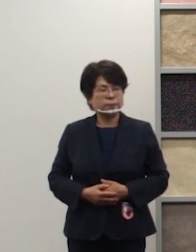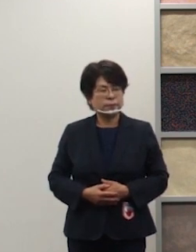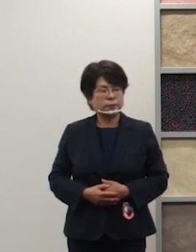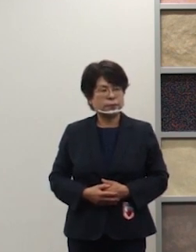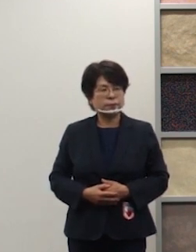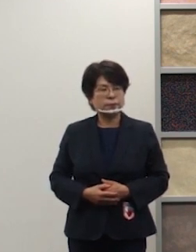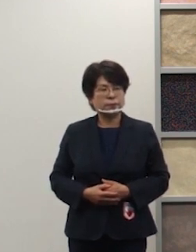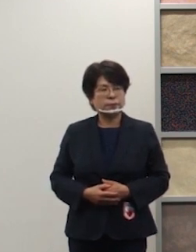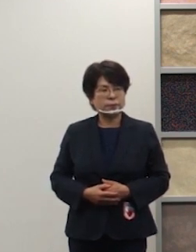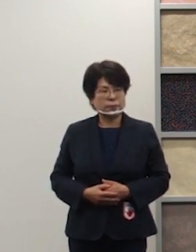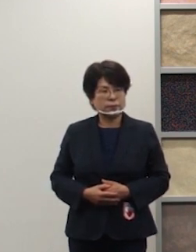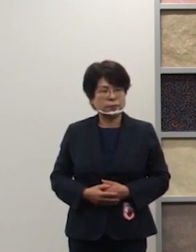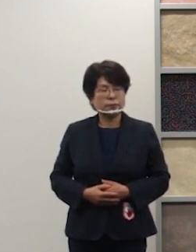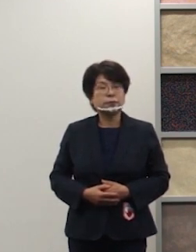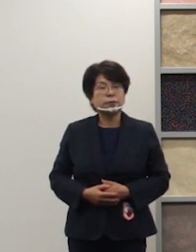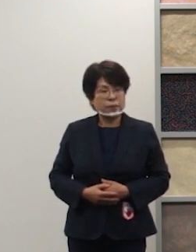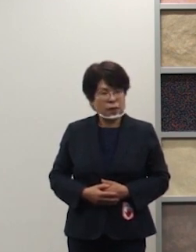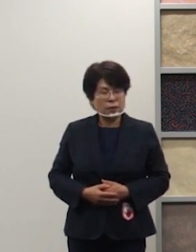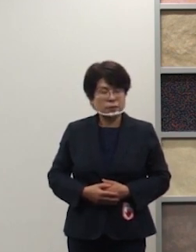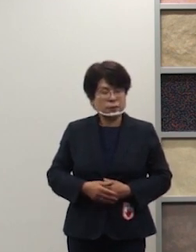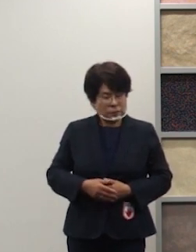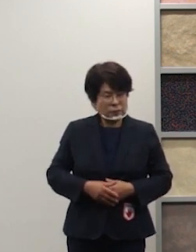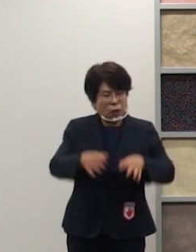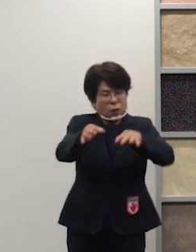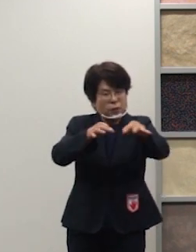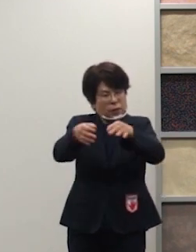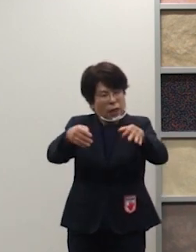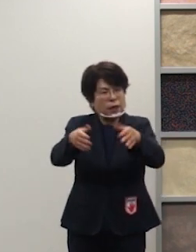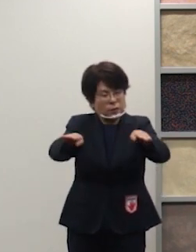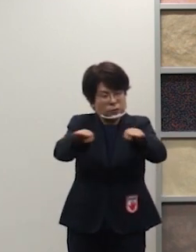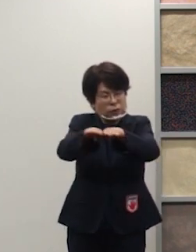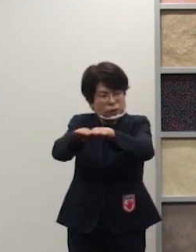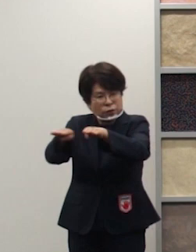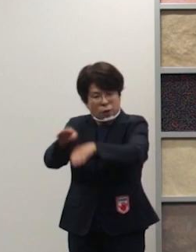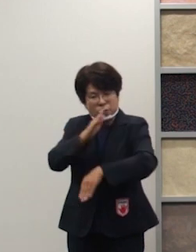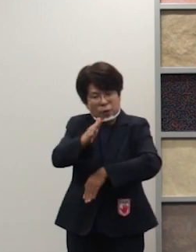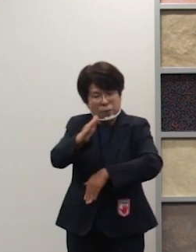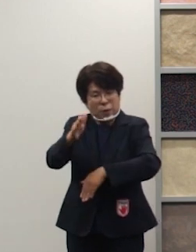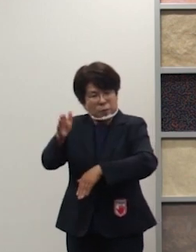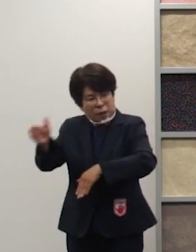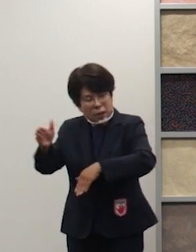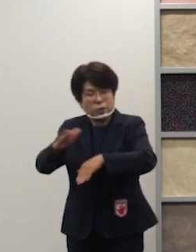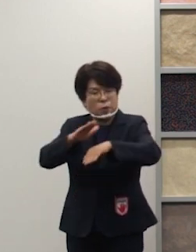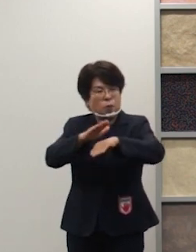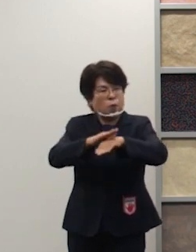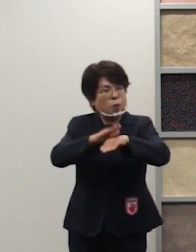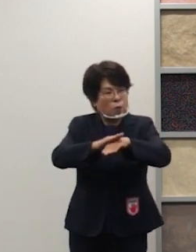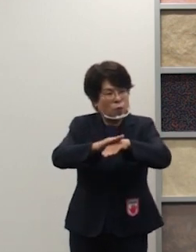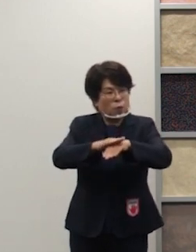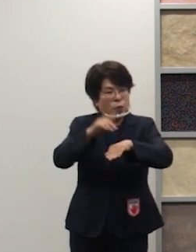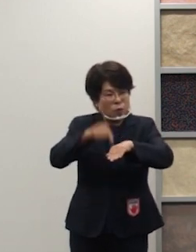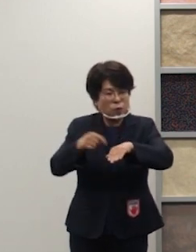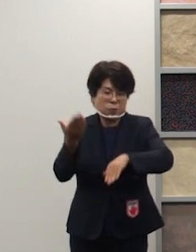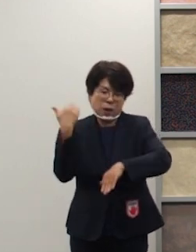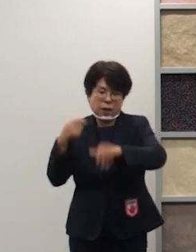その休業要請対象業種のですね、個別解除の方式というのは5月に導入され